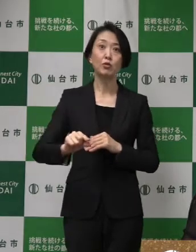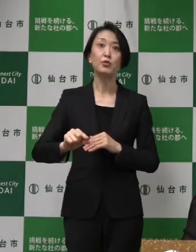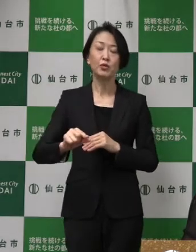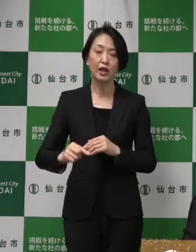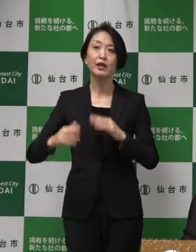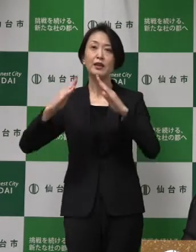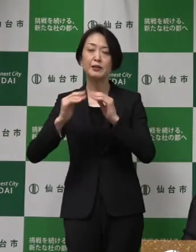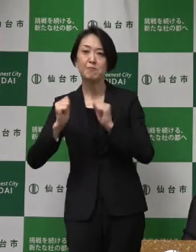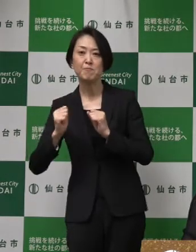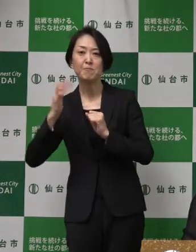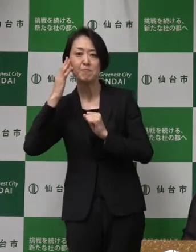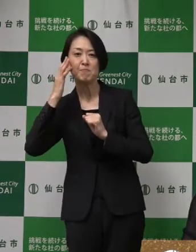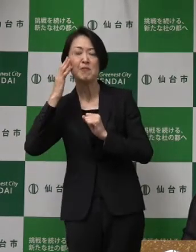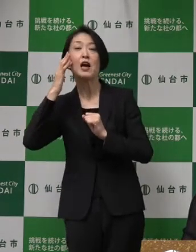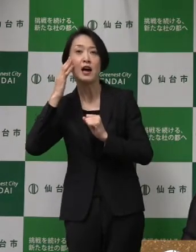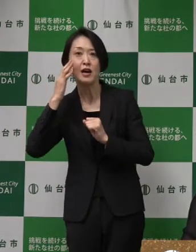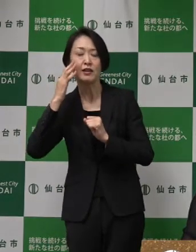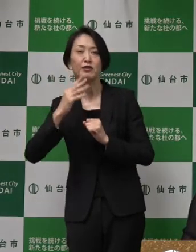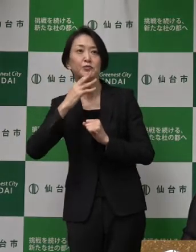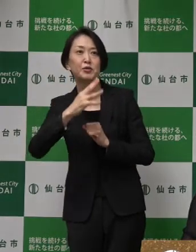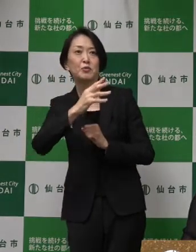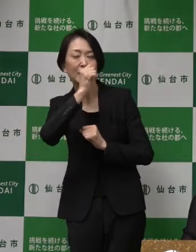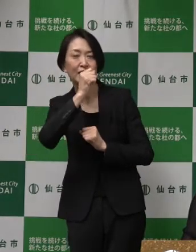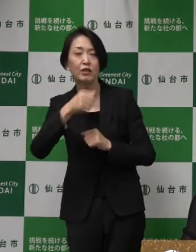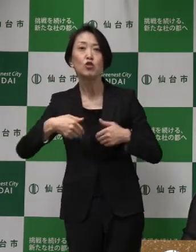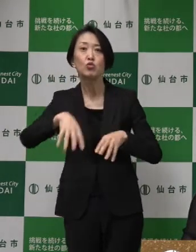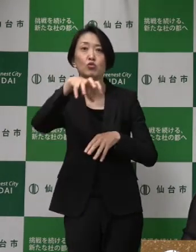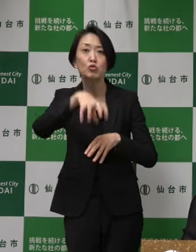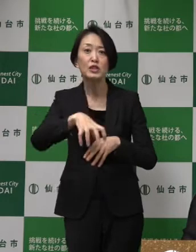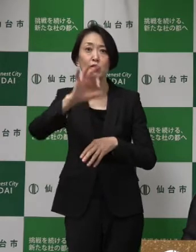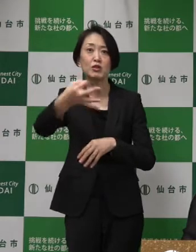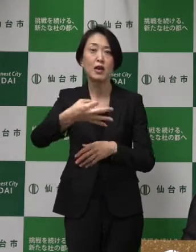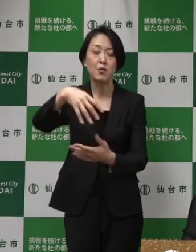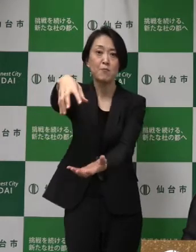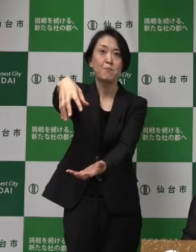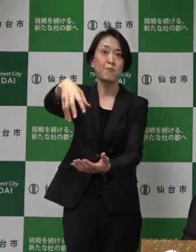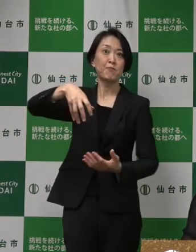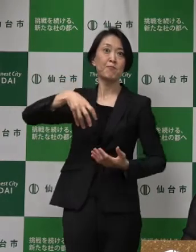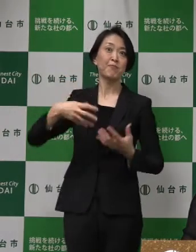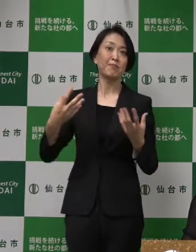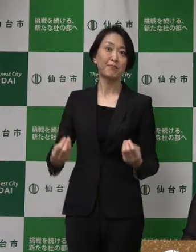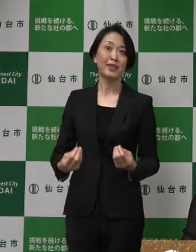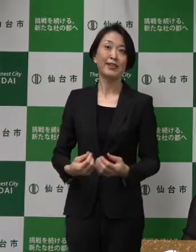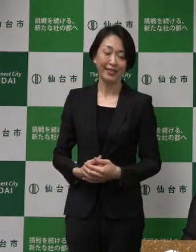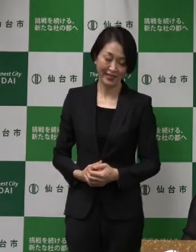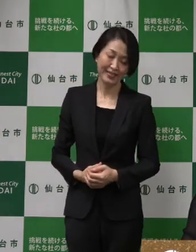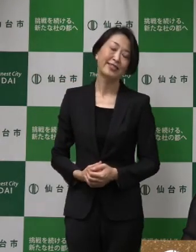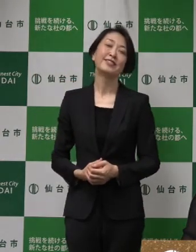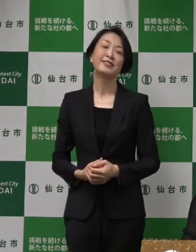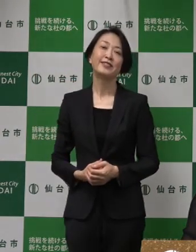というふうに思っているところです。想定を超える寄付をいただいた、ふるさと納税いただいたということです